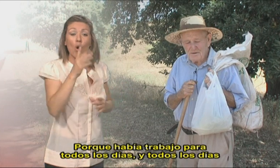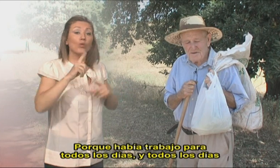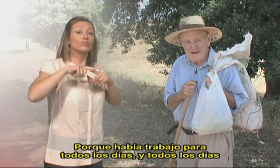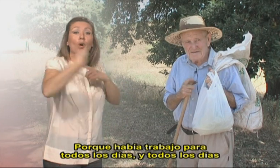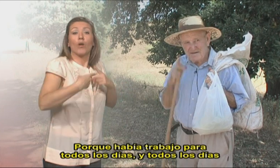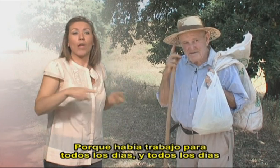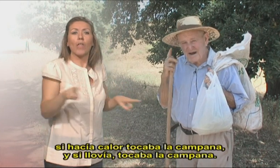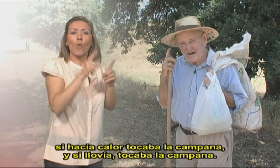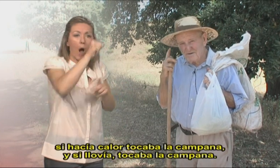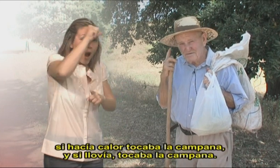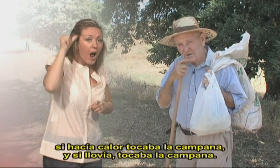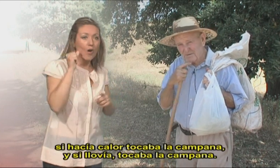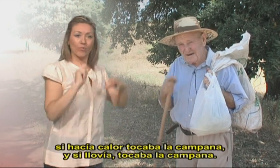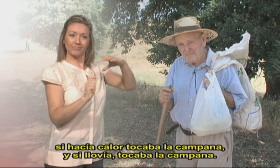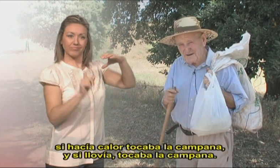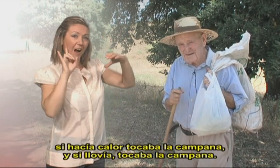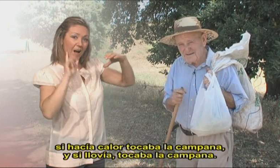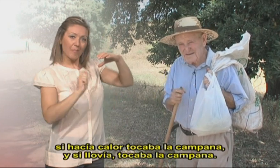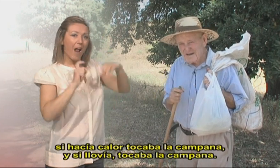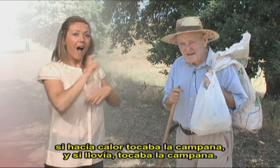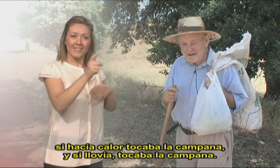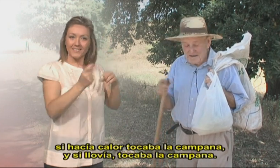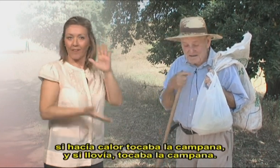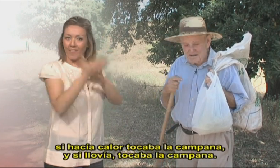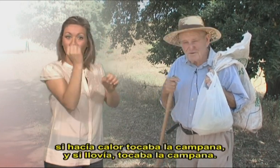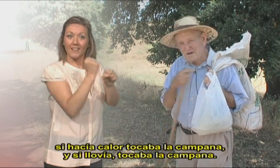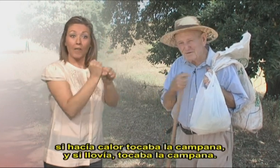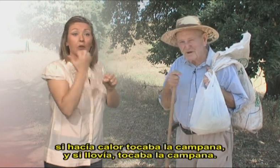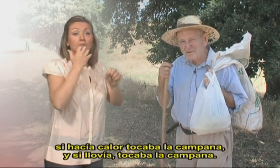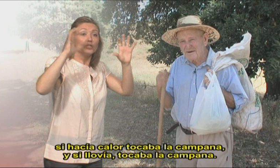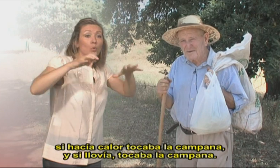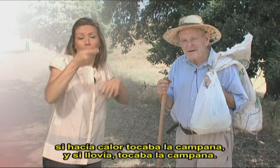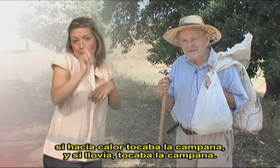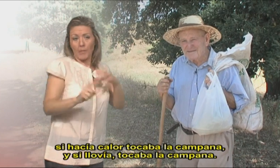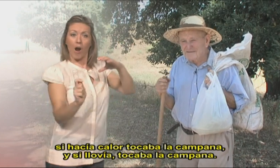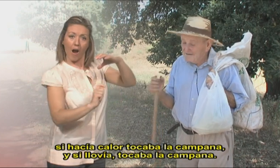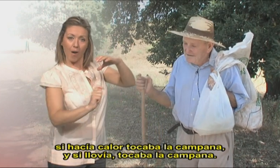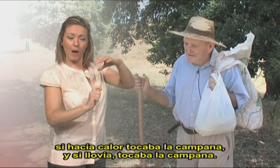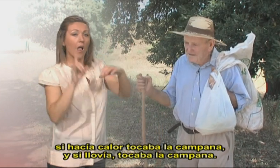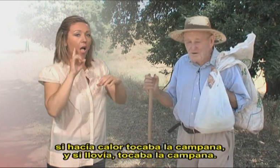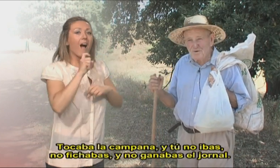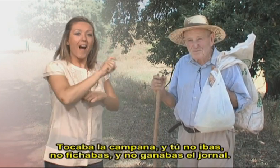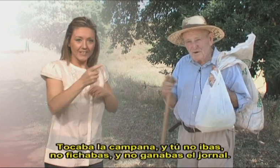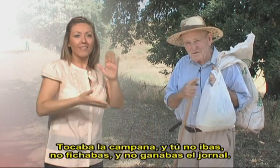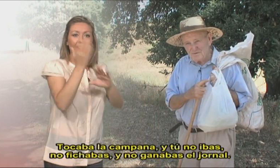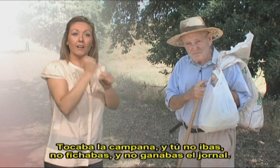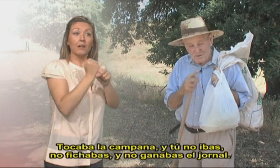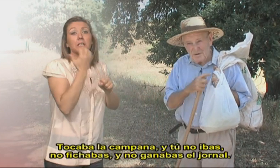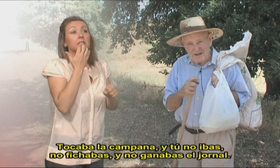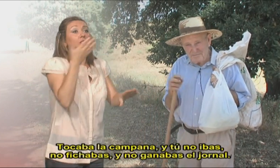Y todos los días, si hacía calor, tocaba la campana. Y si llovía, tocaba la campana. Si no